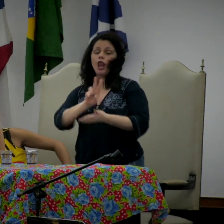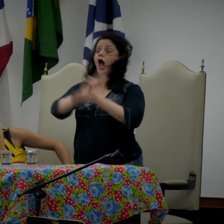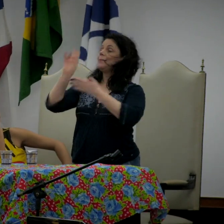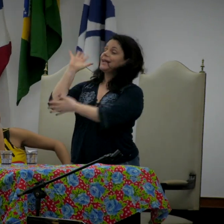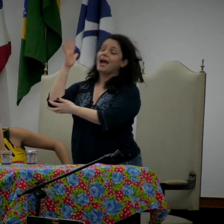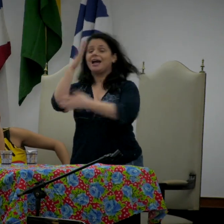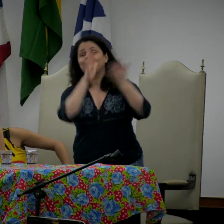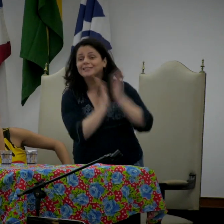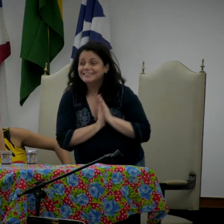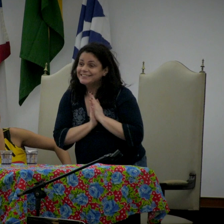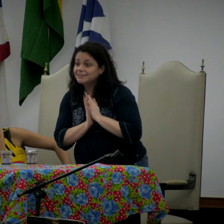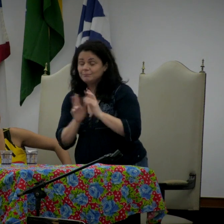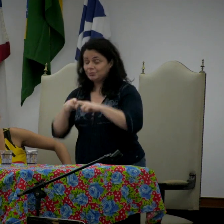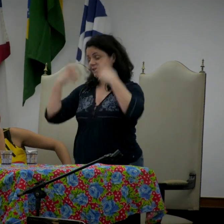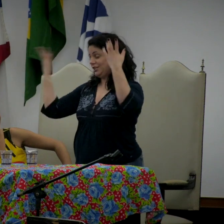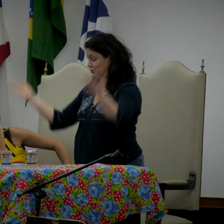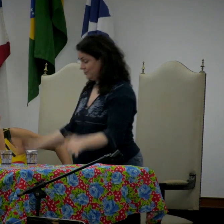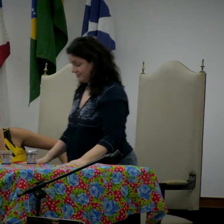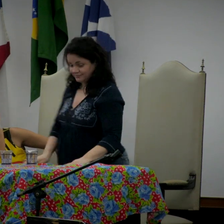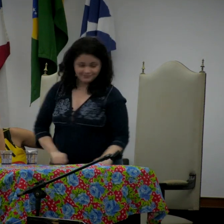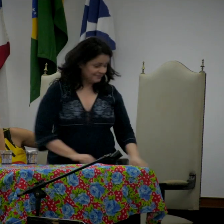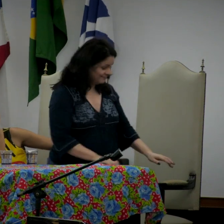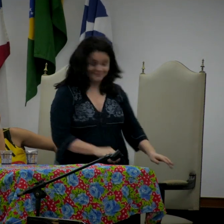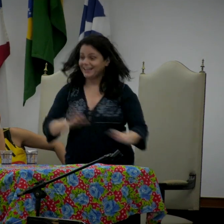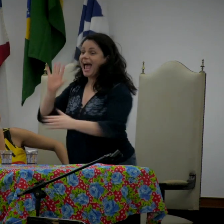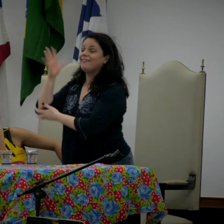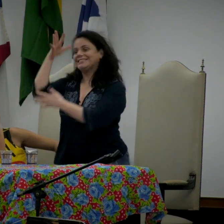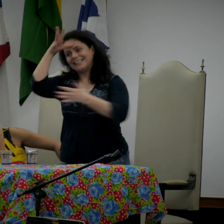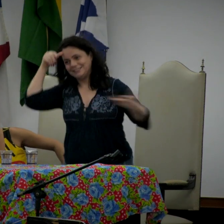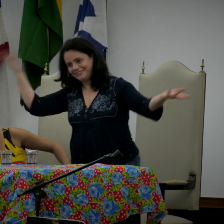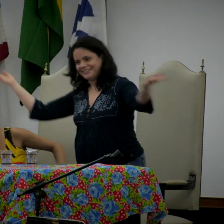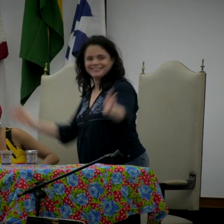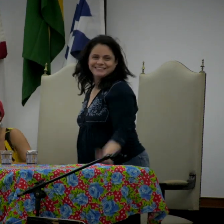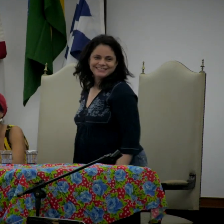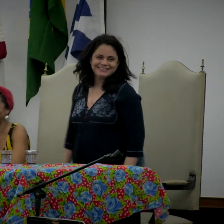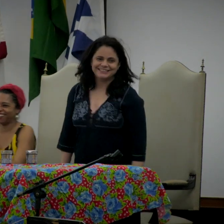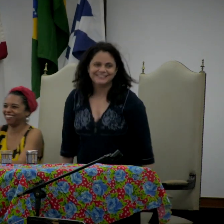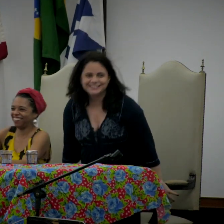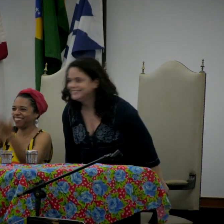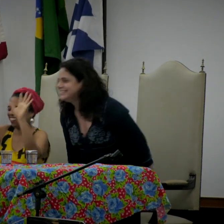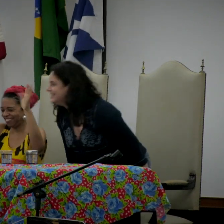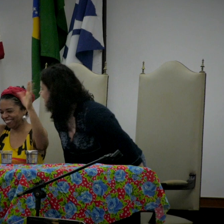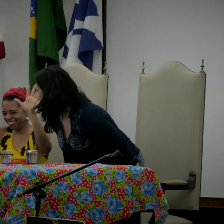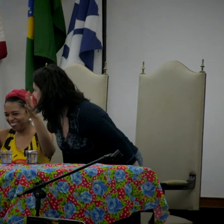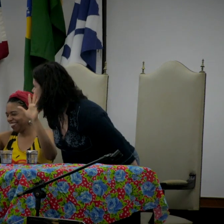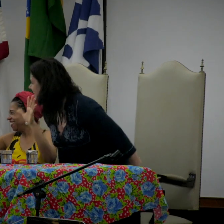resolvi colocar o nome das árvores nas pessoas do meu sujeito de pesquisa. É isso. As árvores